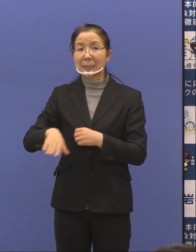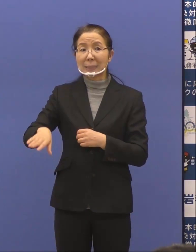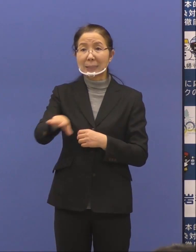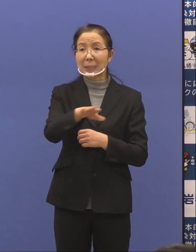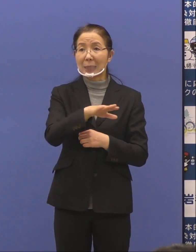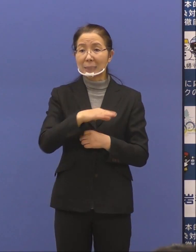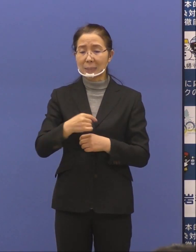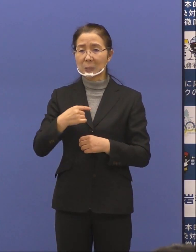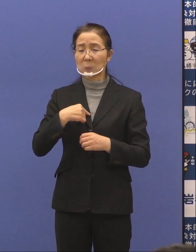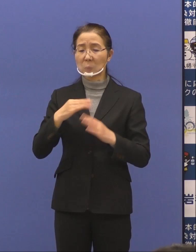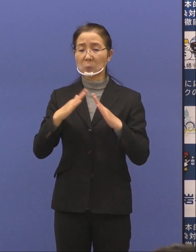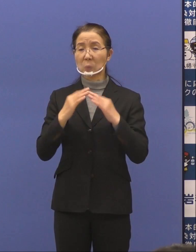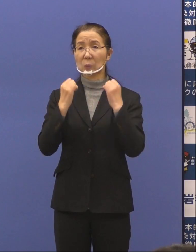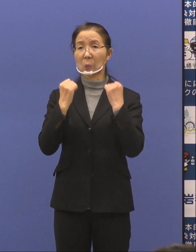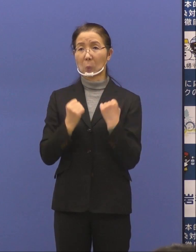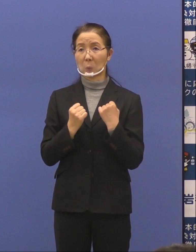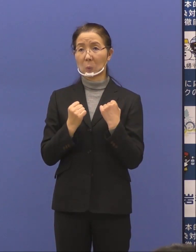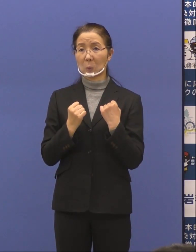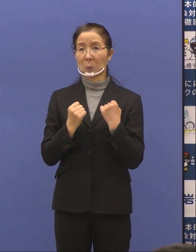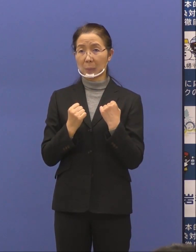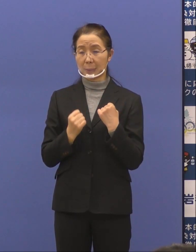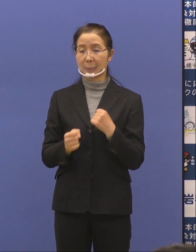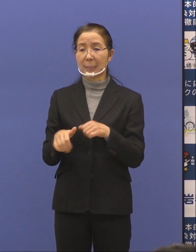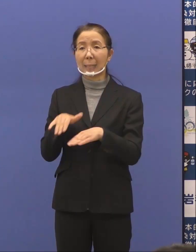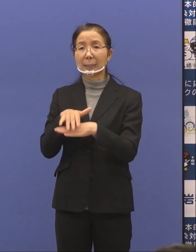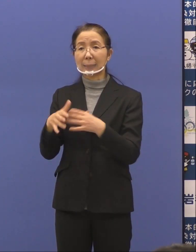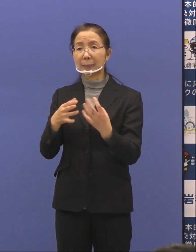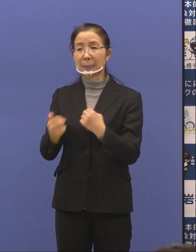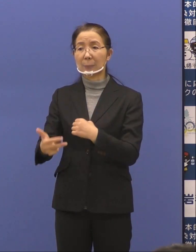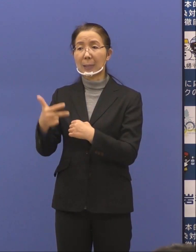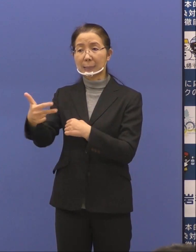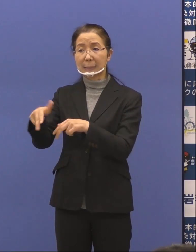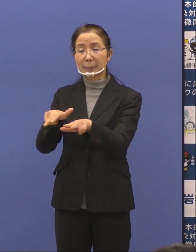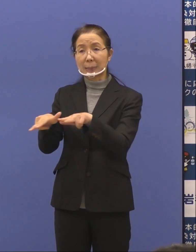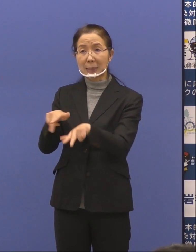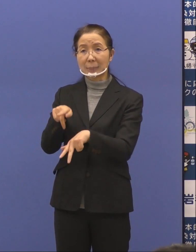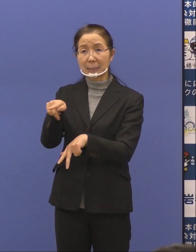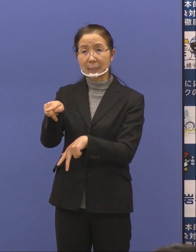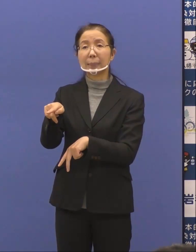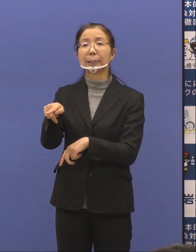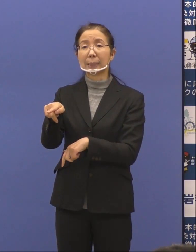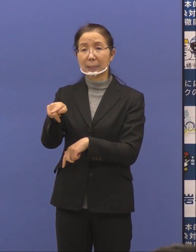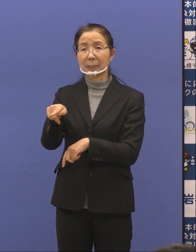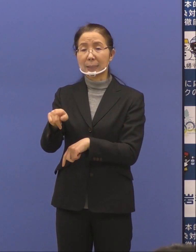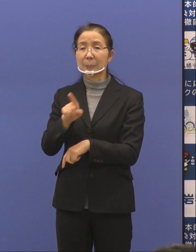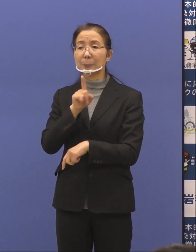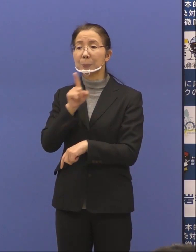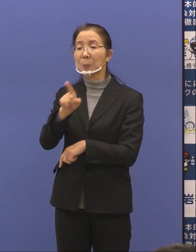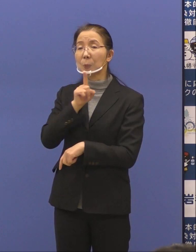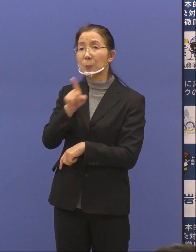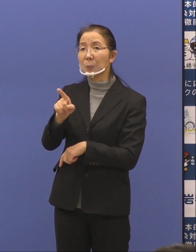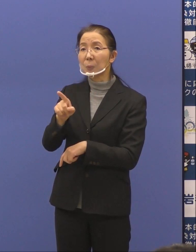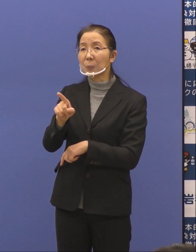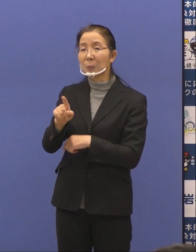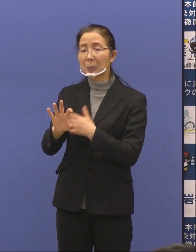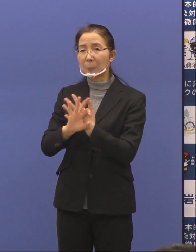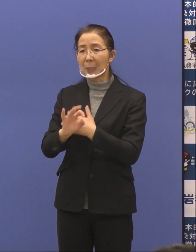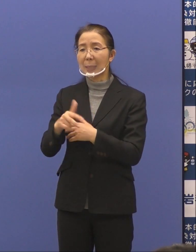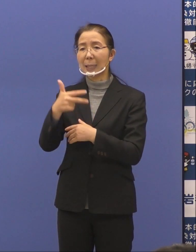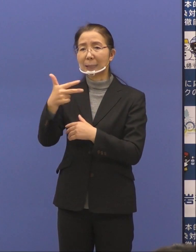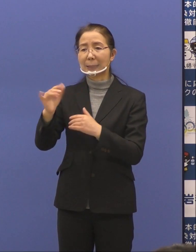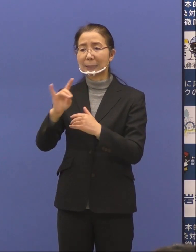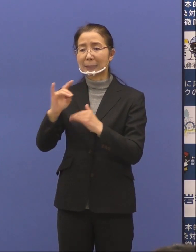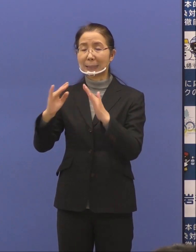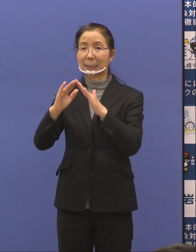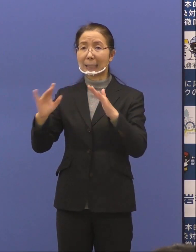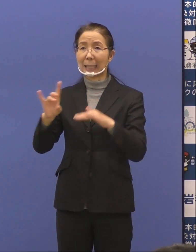っているとか、滝沢市政の中でこう発言したりする、つまりそれは市議会議員さん